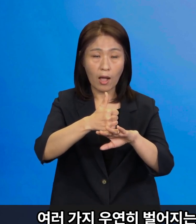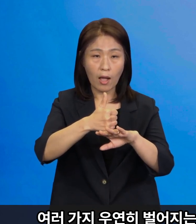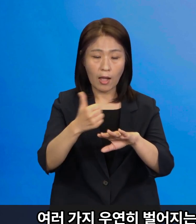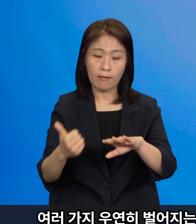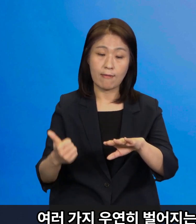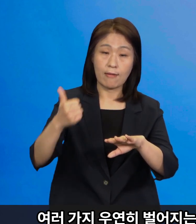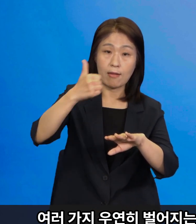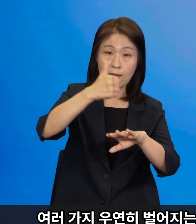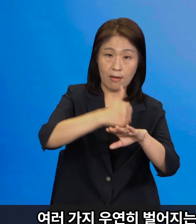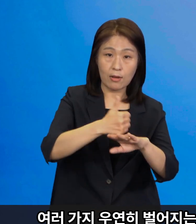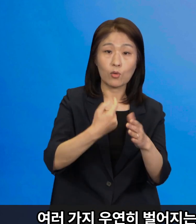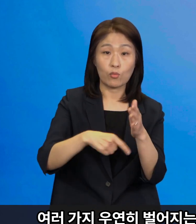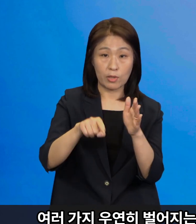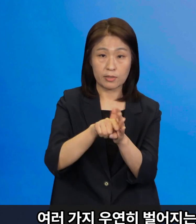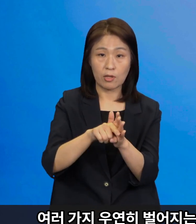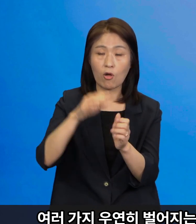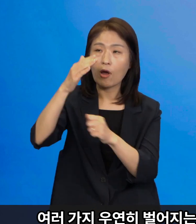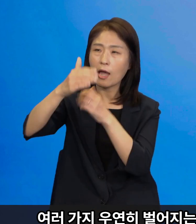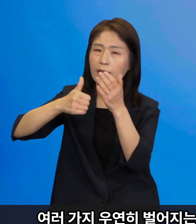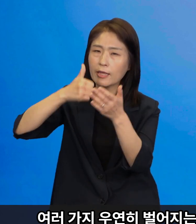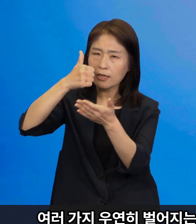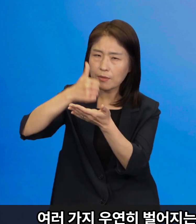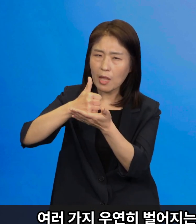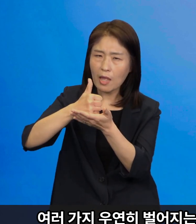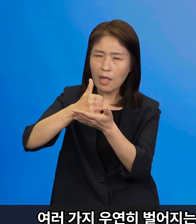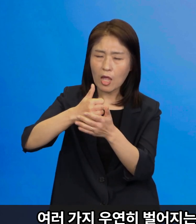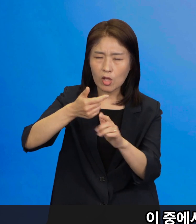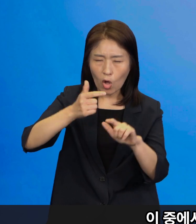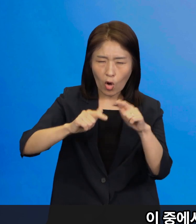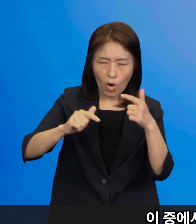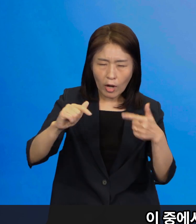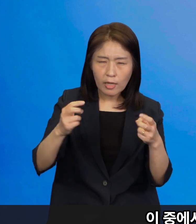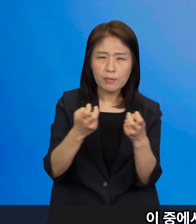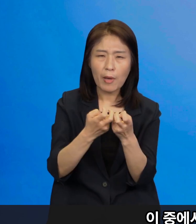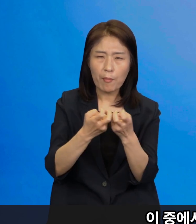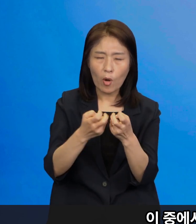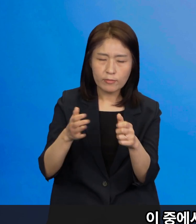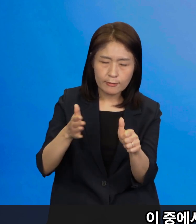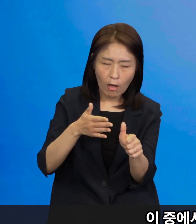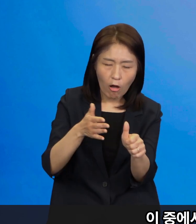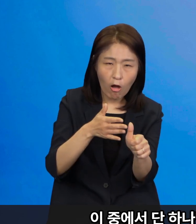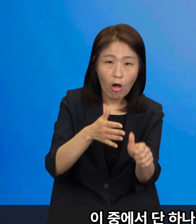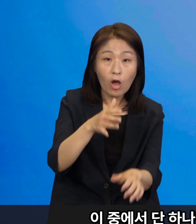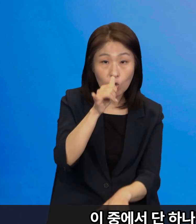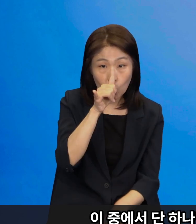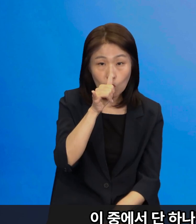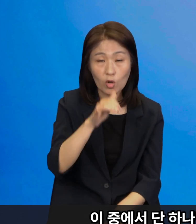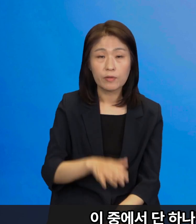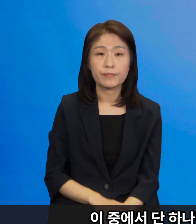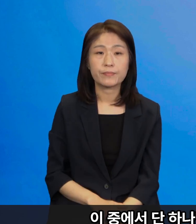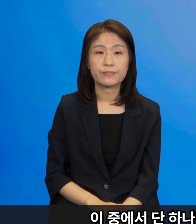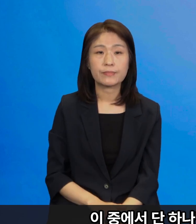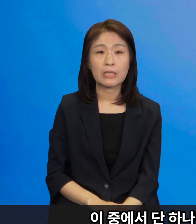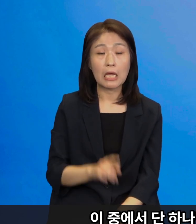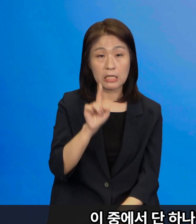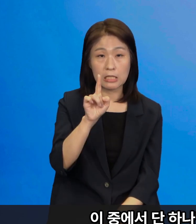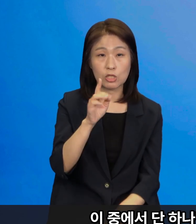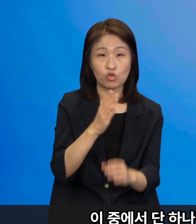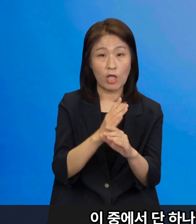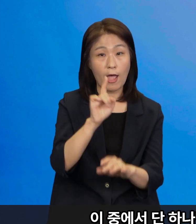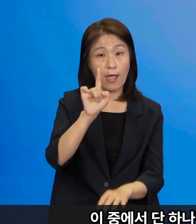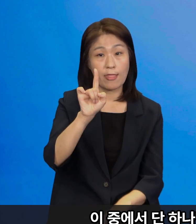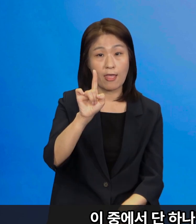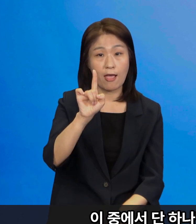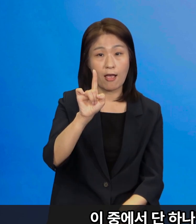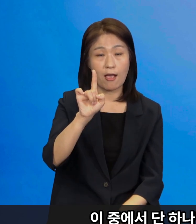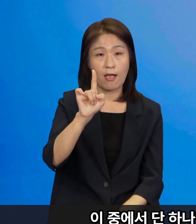사건들과 만남들을 다 준비를 하십니다. 이 중에서 여러 가지가 있는데 이 중에서 단 하나만이라도